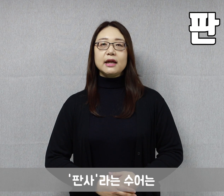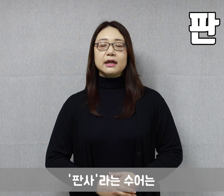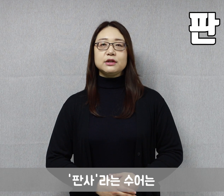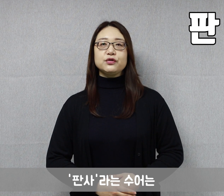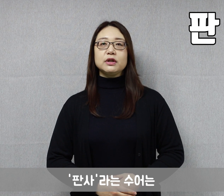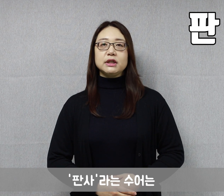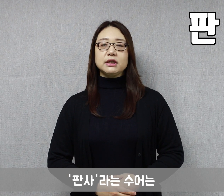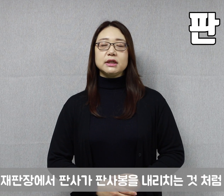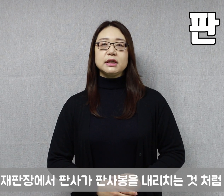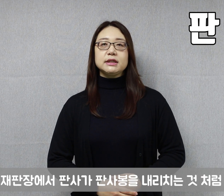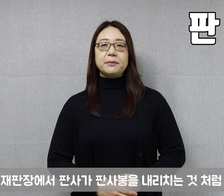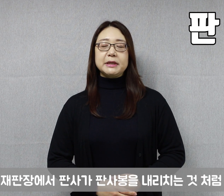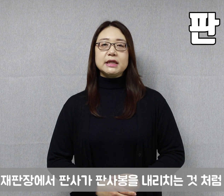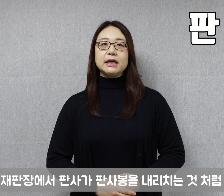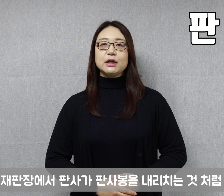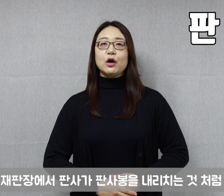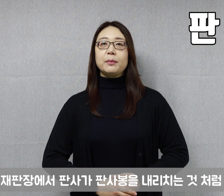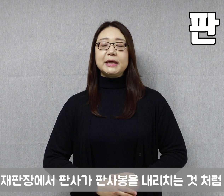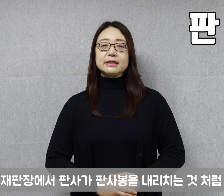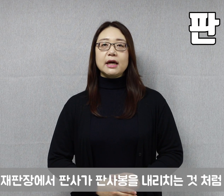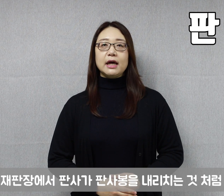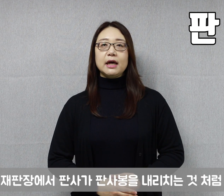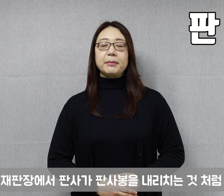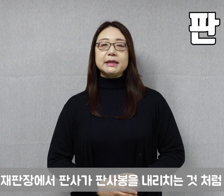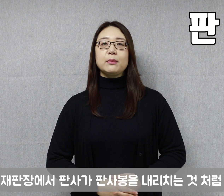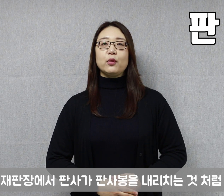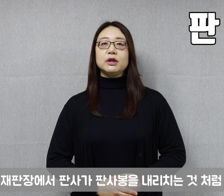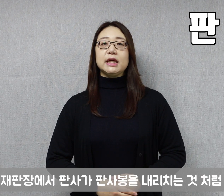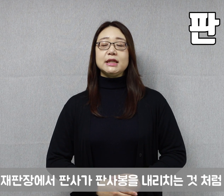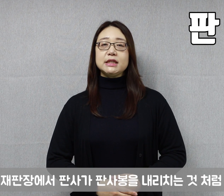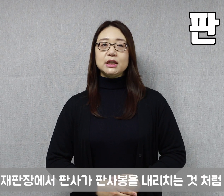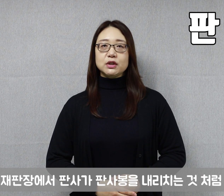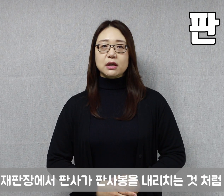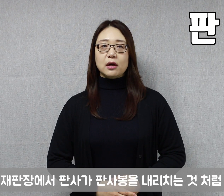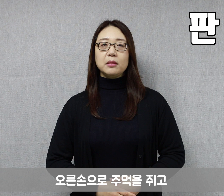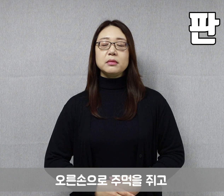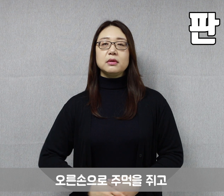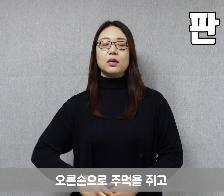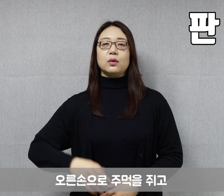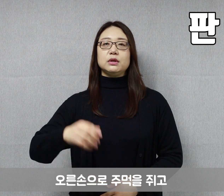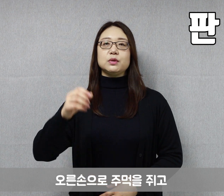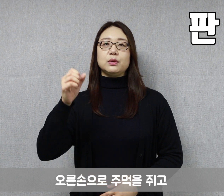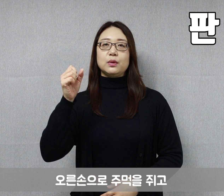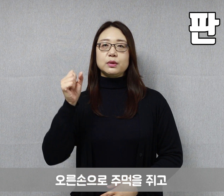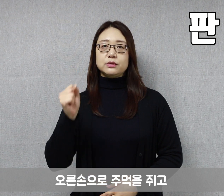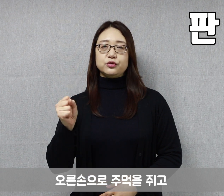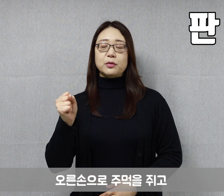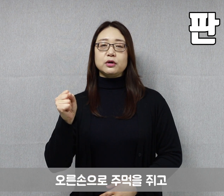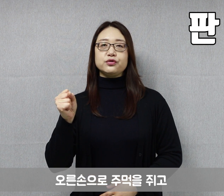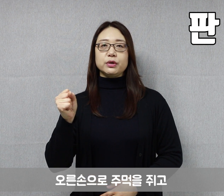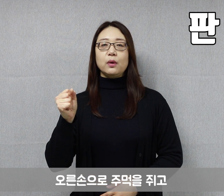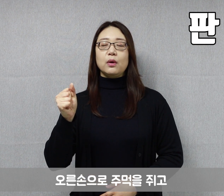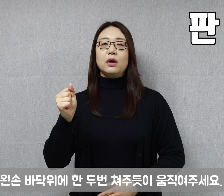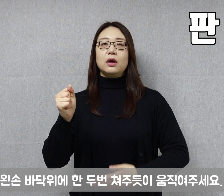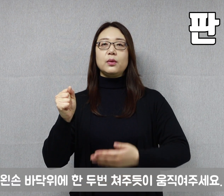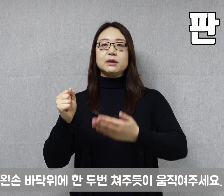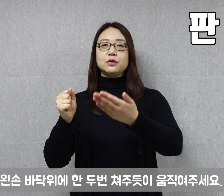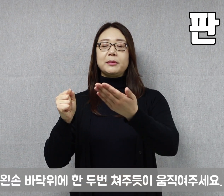판사라는 수어는 재판장에서 판사가 판사봉을 내리치는 것처럼 오른손으로 주먹을 쥐고 왼손